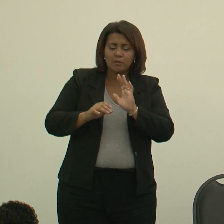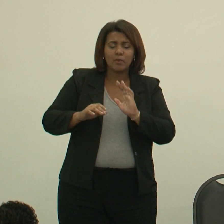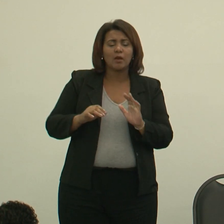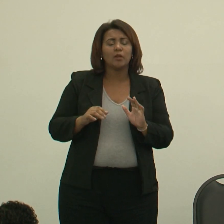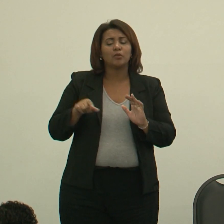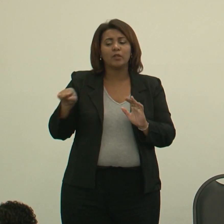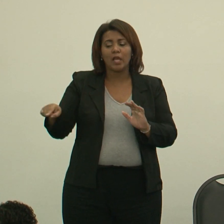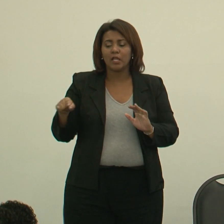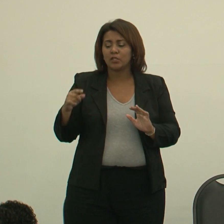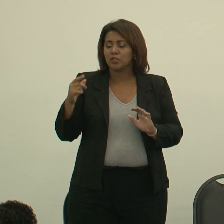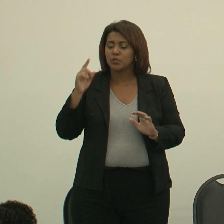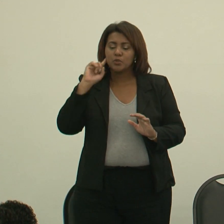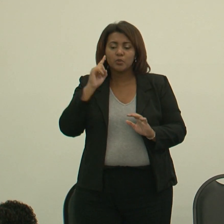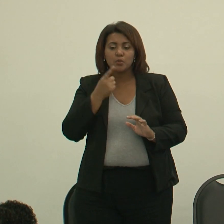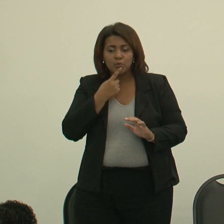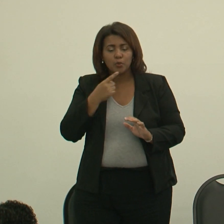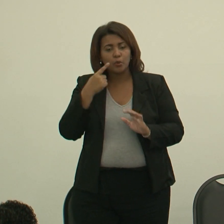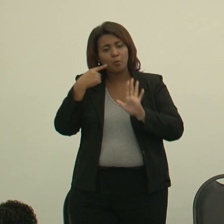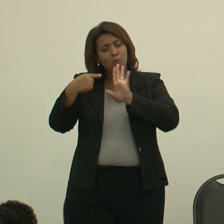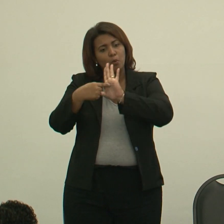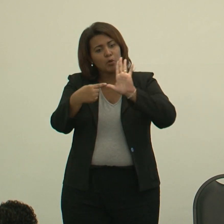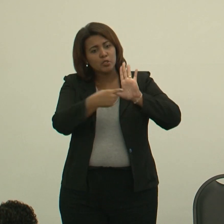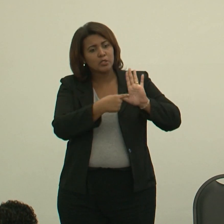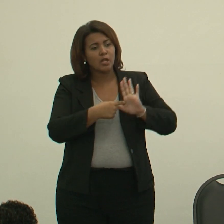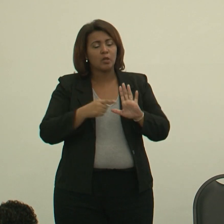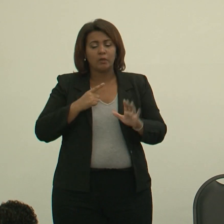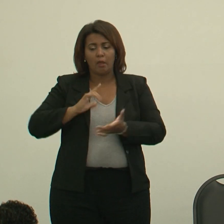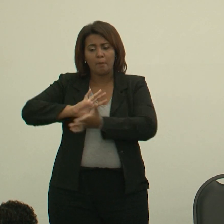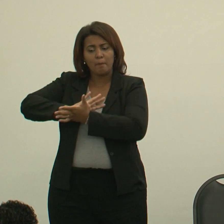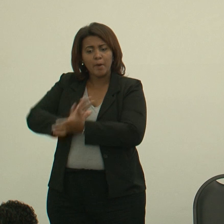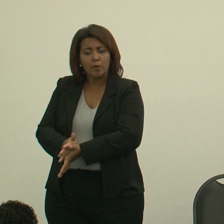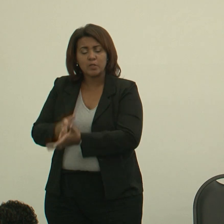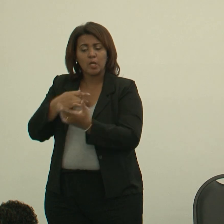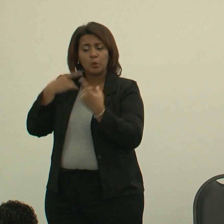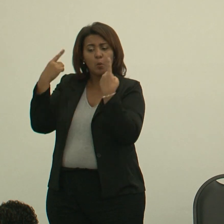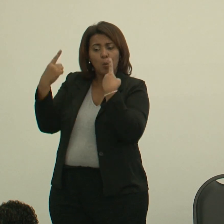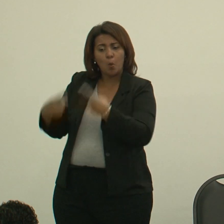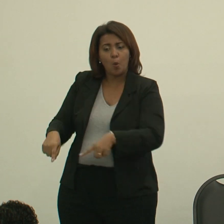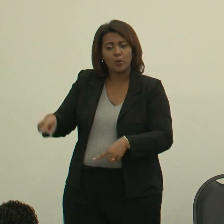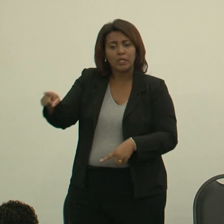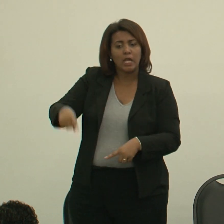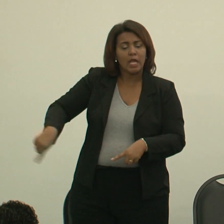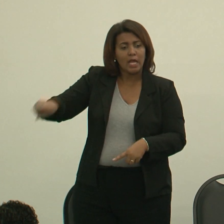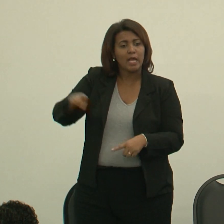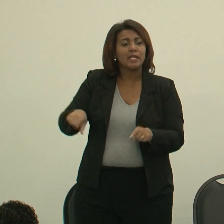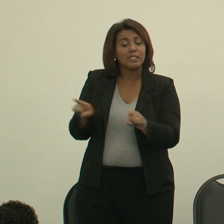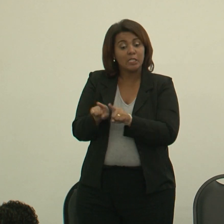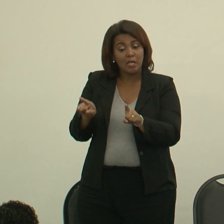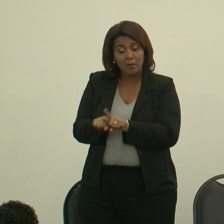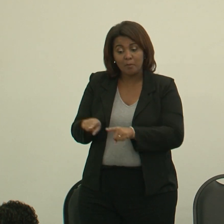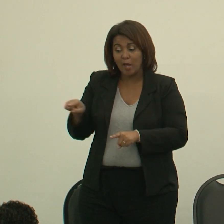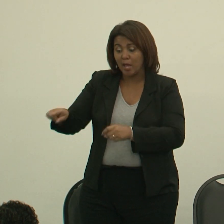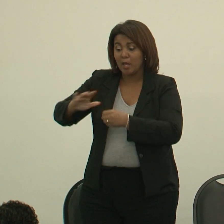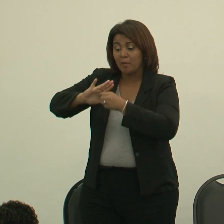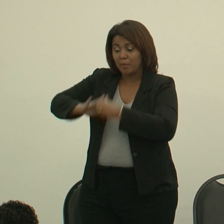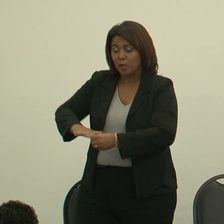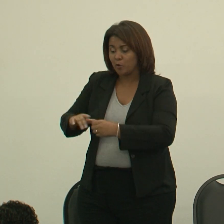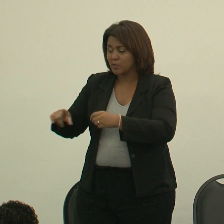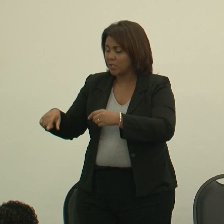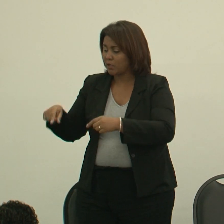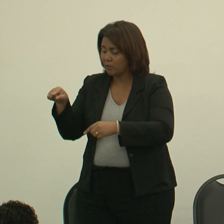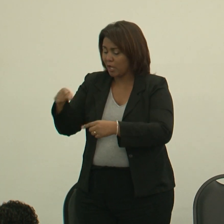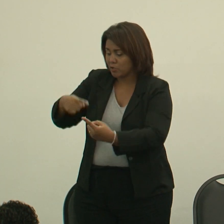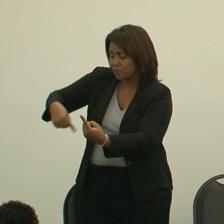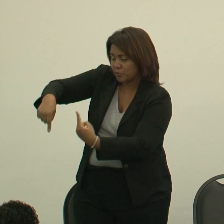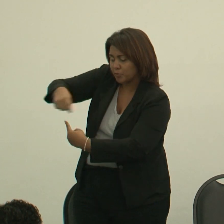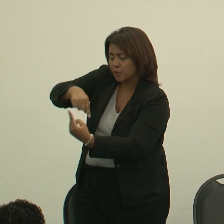estudantes surdos, mostrando o preconceito que há contra eles e também entre eles. Essa é uma boa questão, porque a gente tende